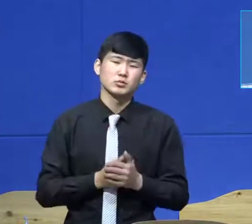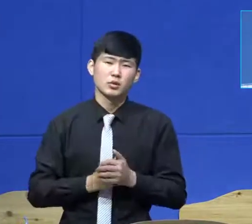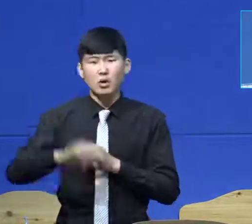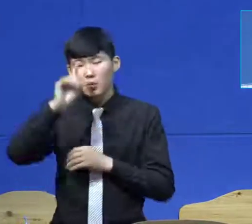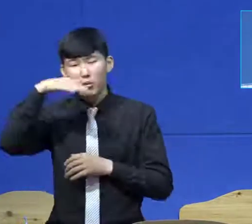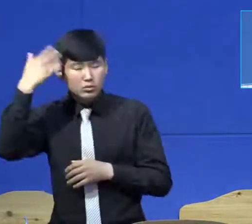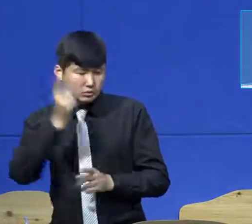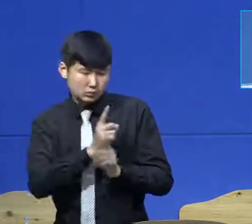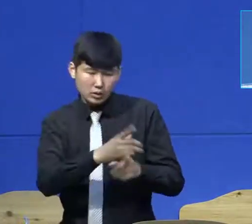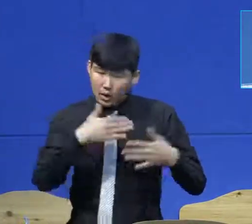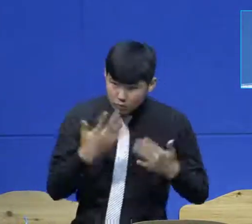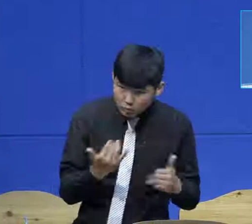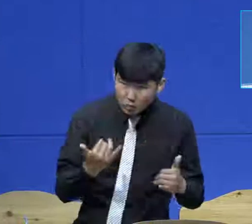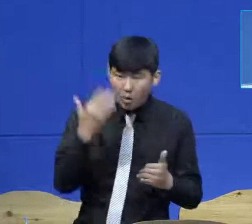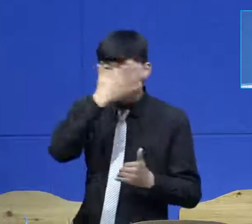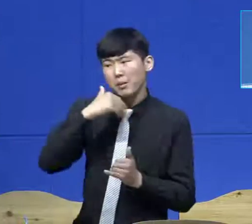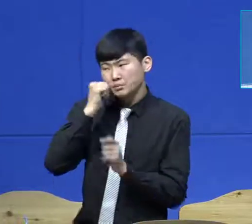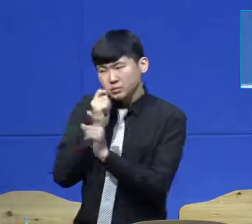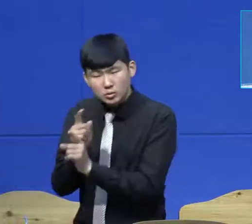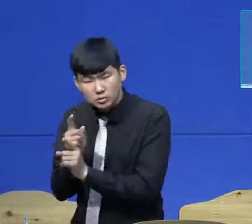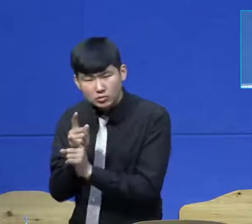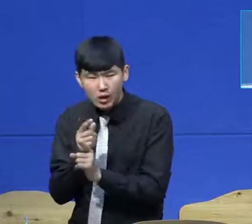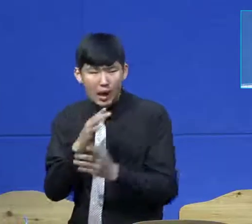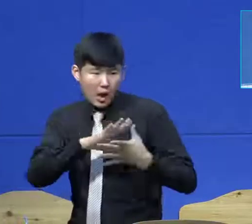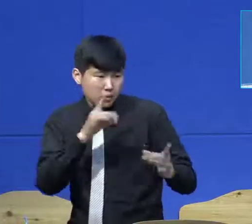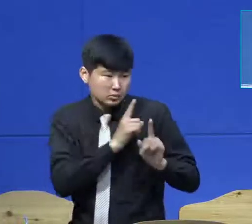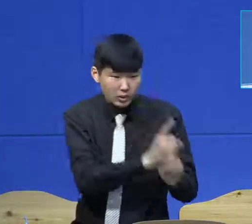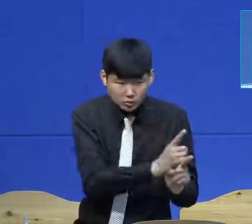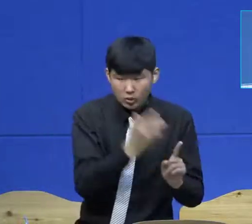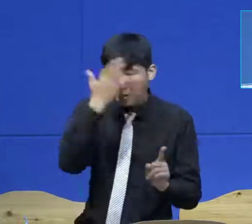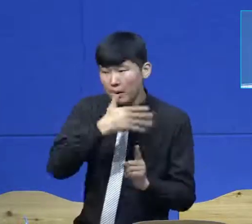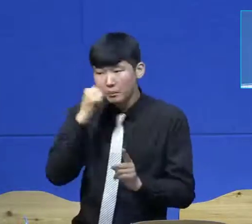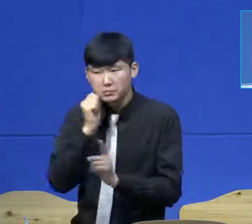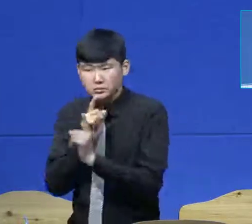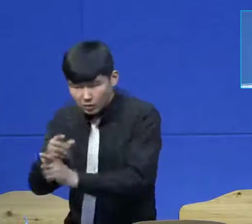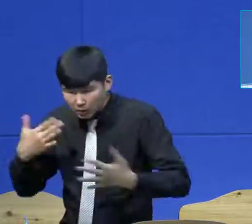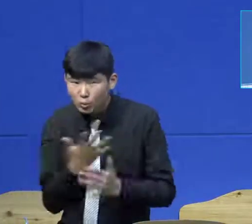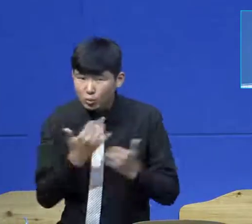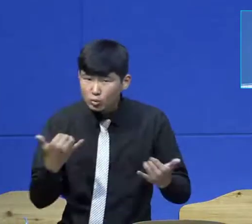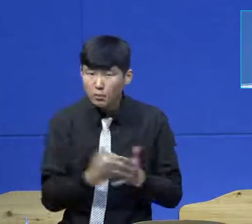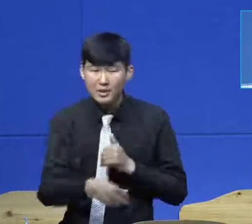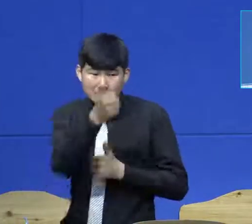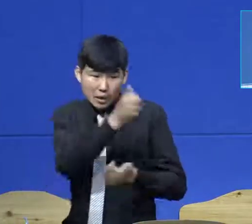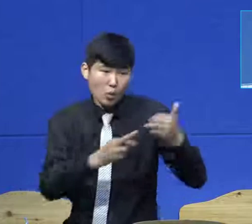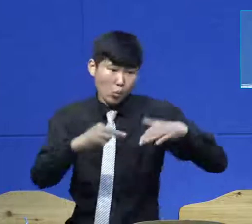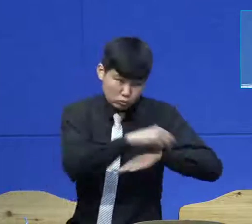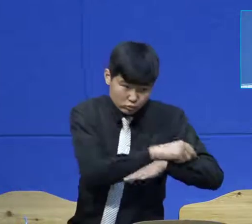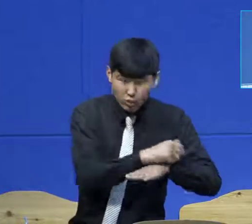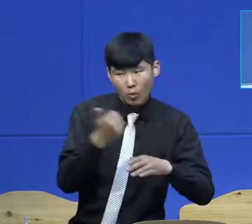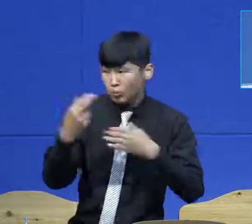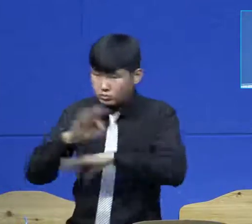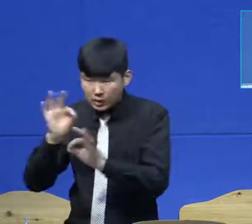Бурхныг дагах амьдэрсэн үү? Махан биеэ дагах амьдэрсэн үү? Ариун сүнсийг дагах амьдэрсэн үү? Махуудаа дагах амьдэрсэн үү? Цайныг үлдснэ үлдээгүй